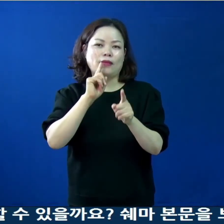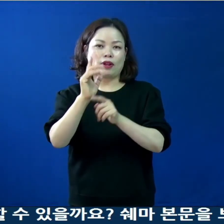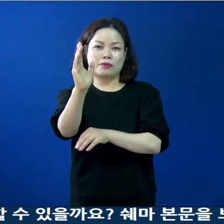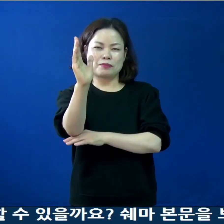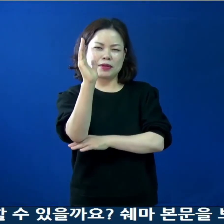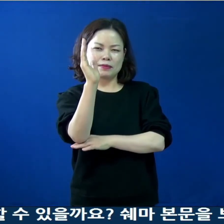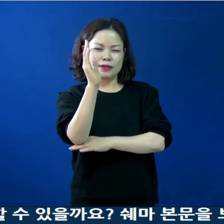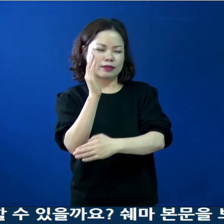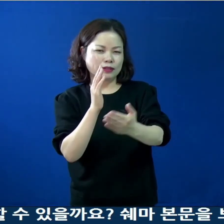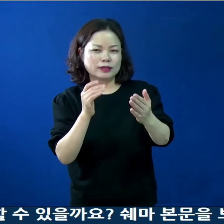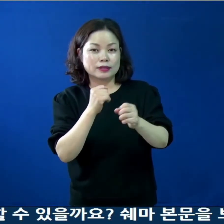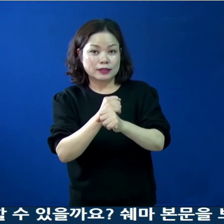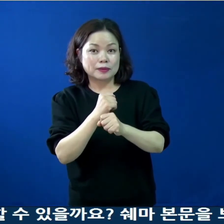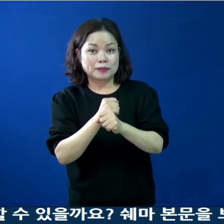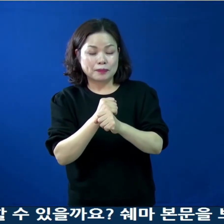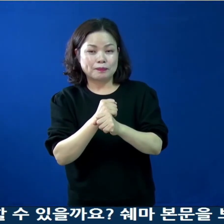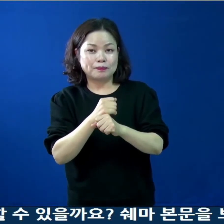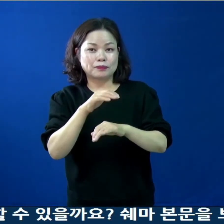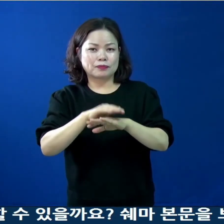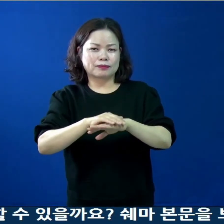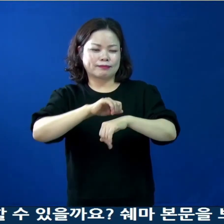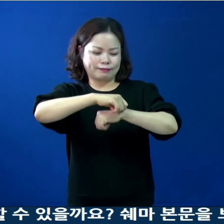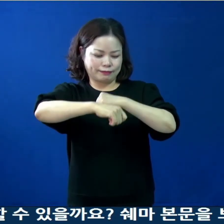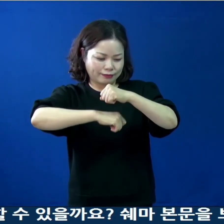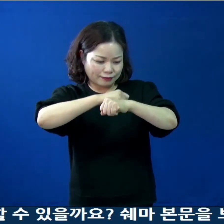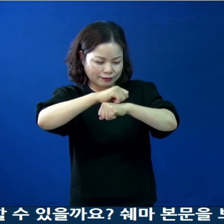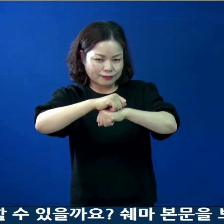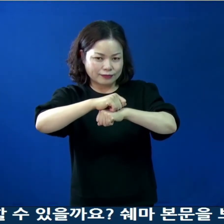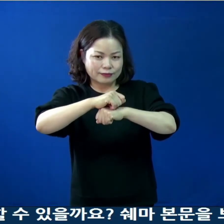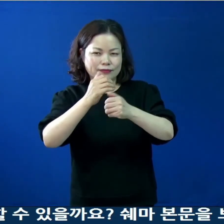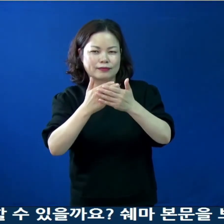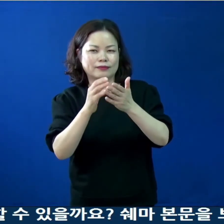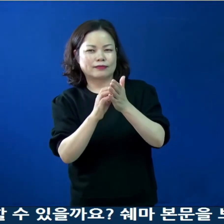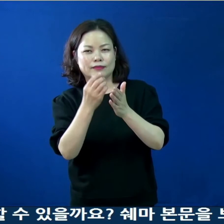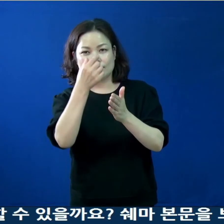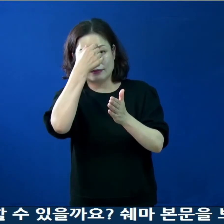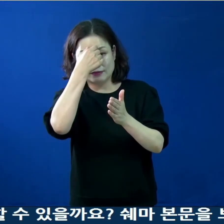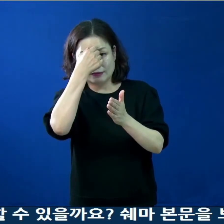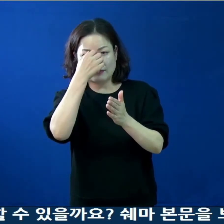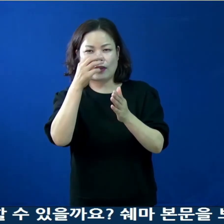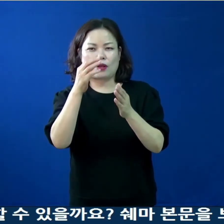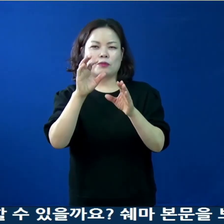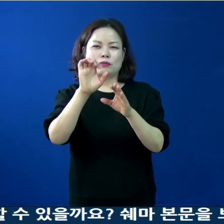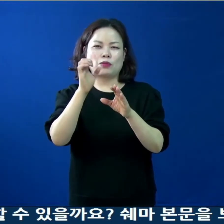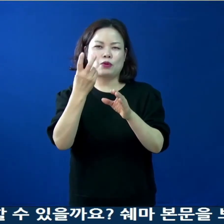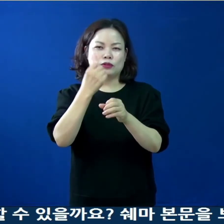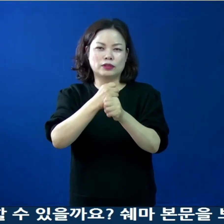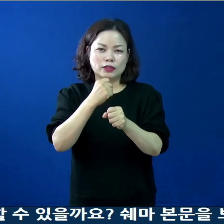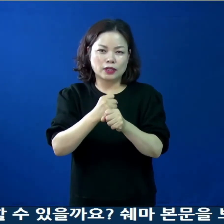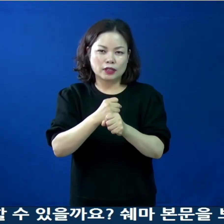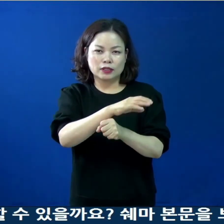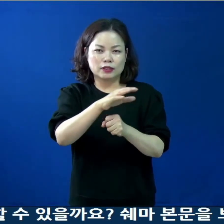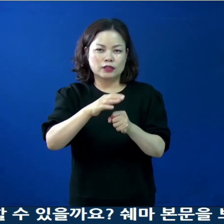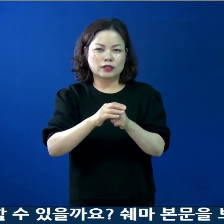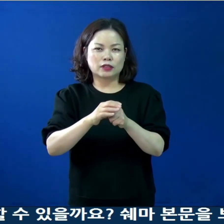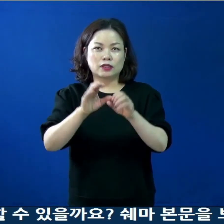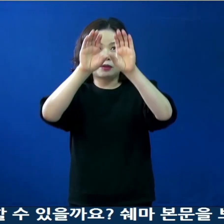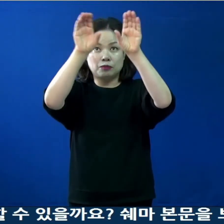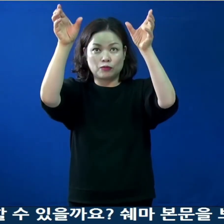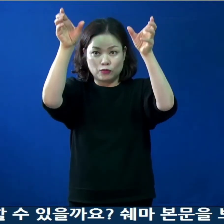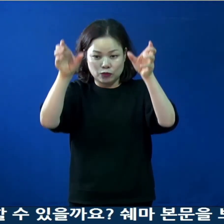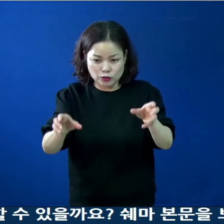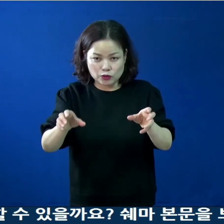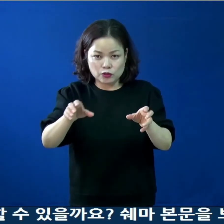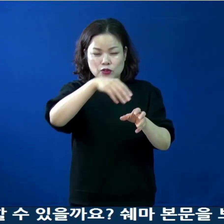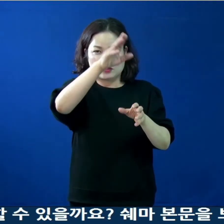것이며, 너는 또 그것을 내 손목에 매어 기호를 삼으며 내 미간에 붙여 표로 삼고 또 내 집 문설주와